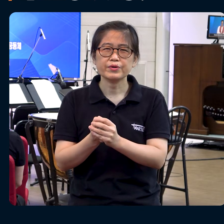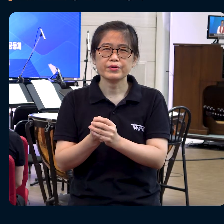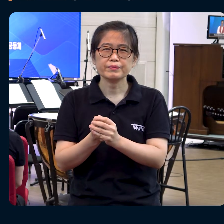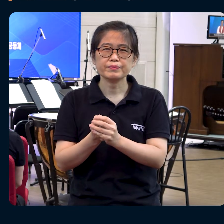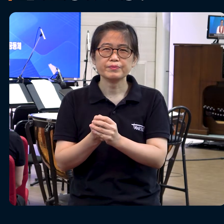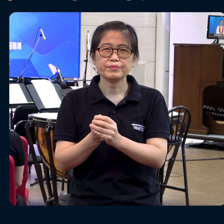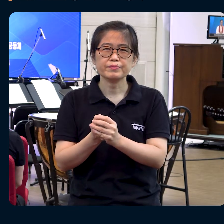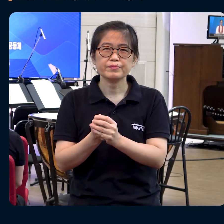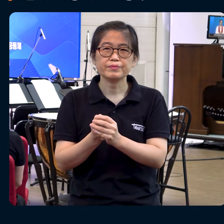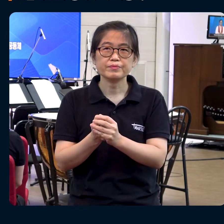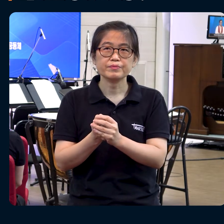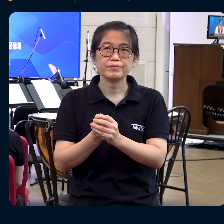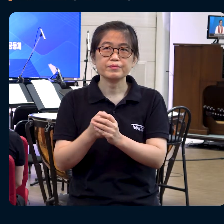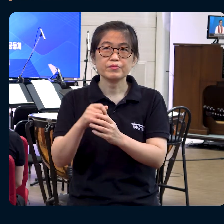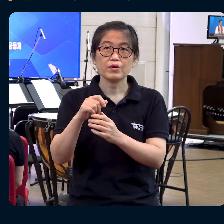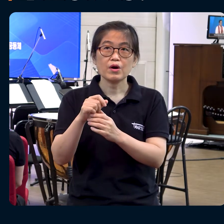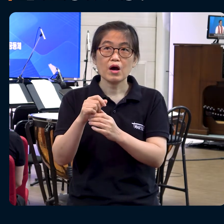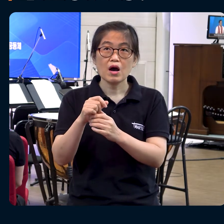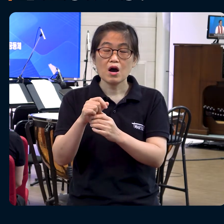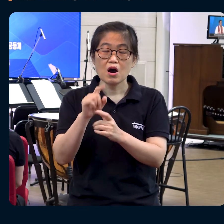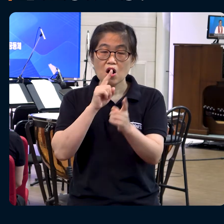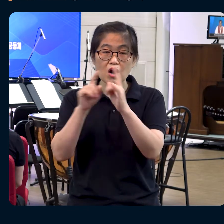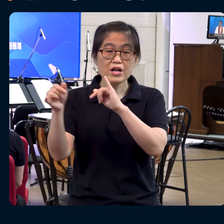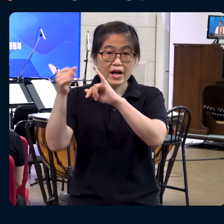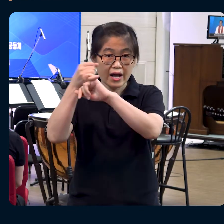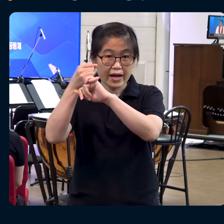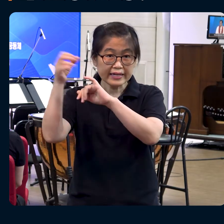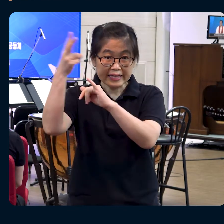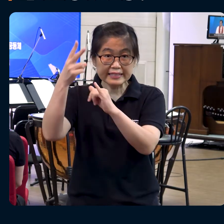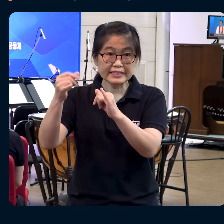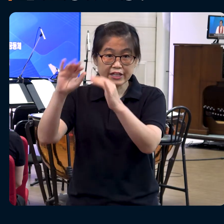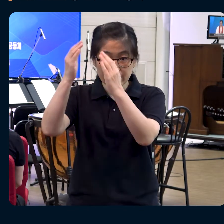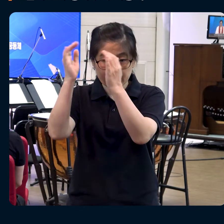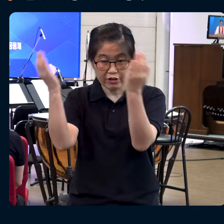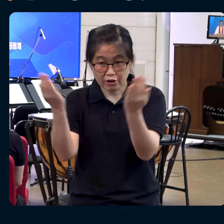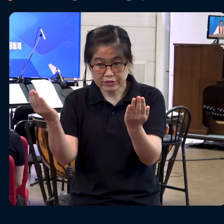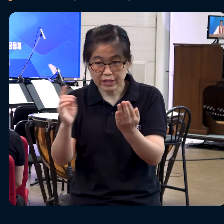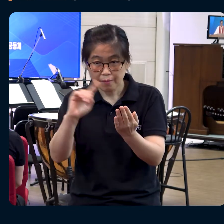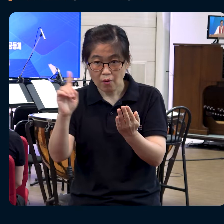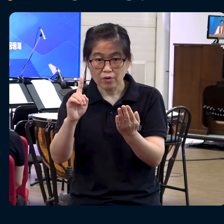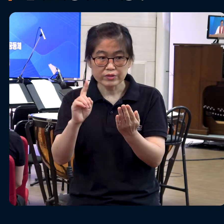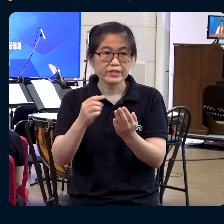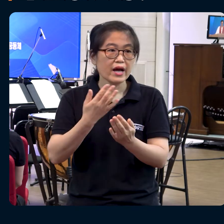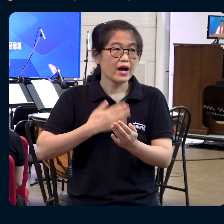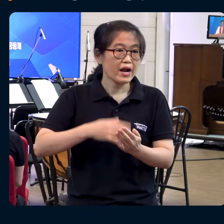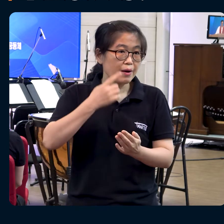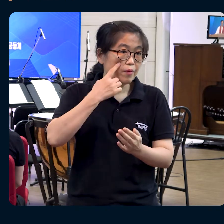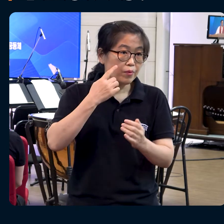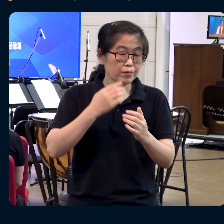알아요. 언약 갱신의 역사, 그게 구체적으로 무엇인지, 이게 또 오늘 말씀에 잘 나와 있어요.